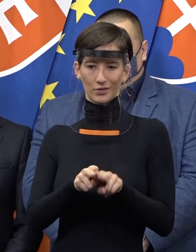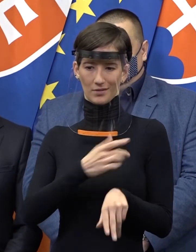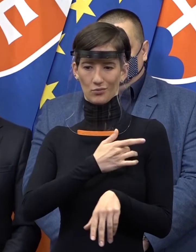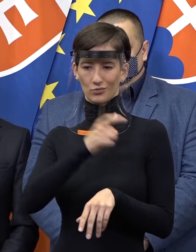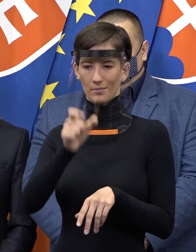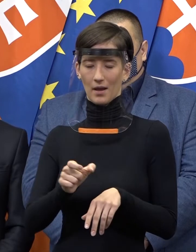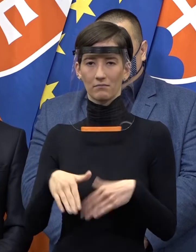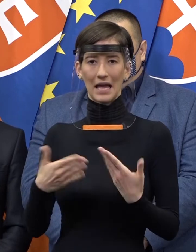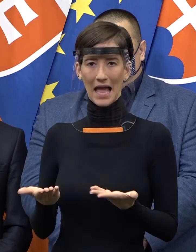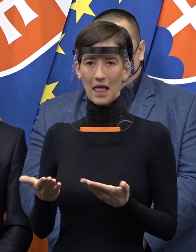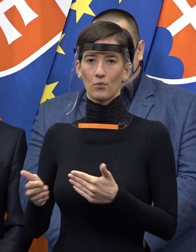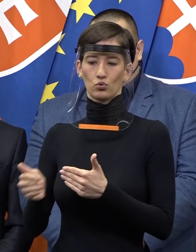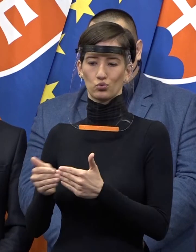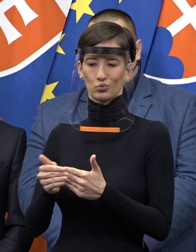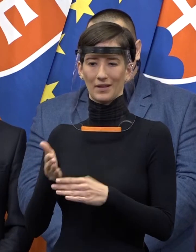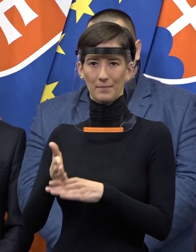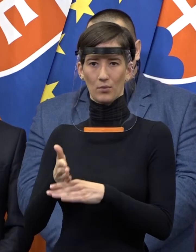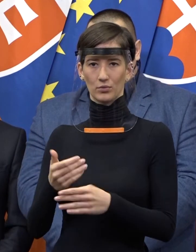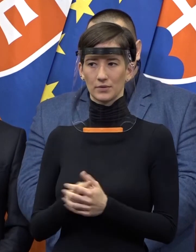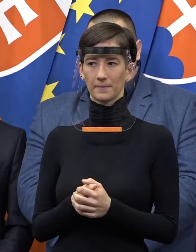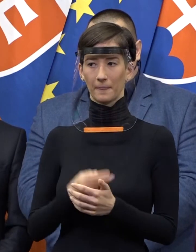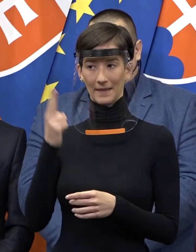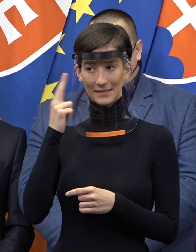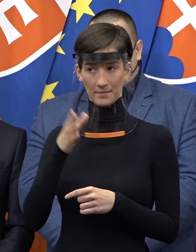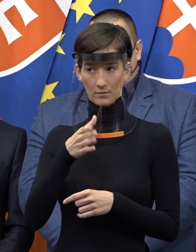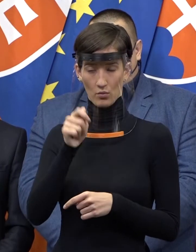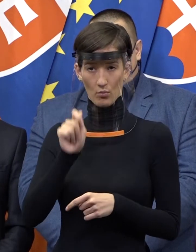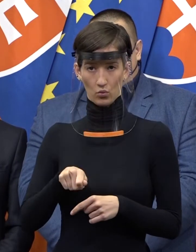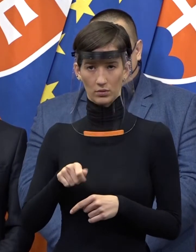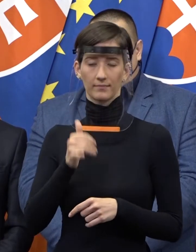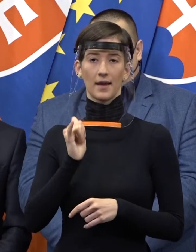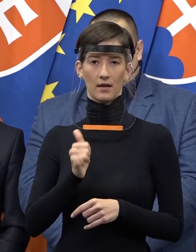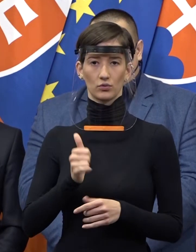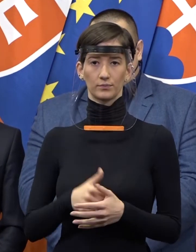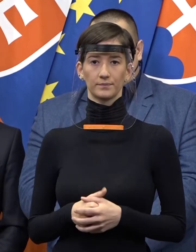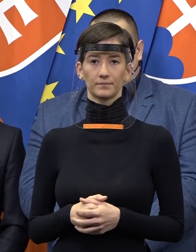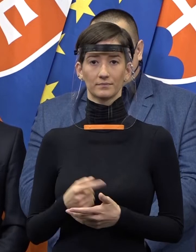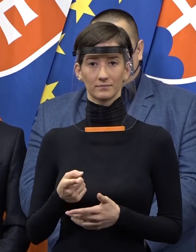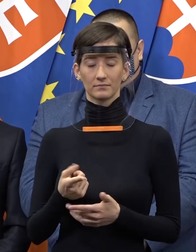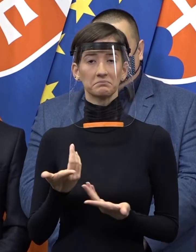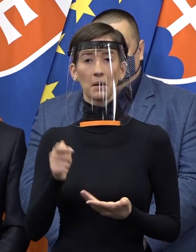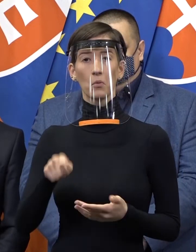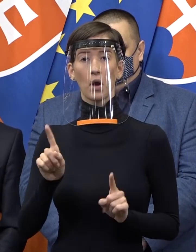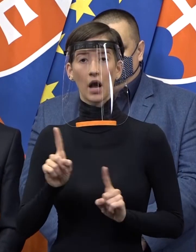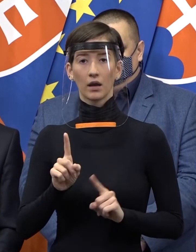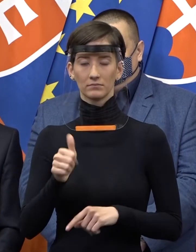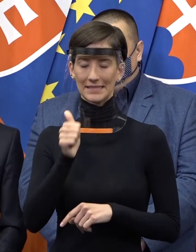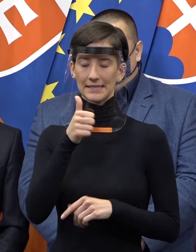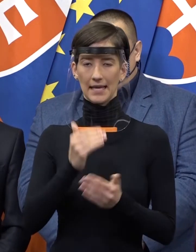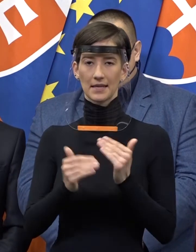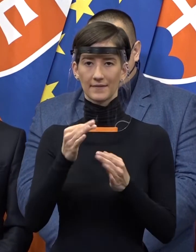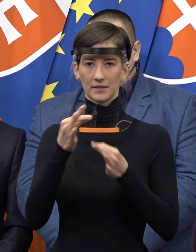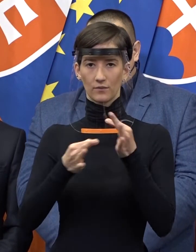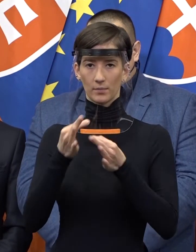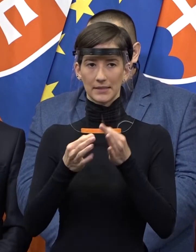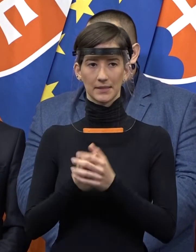výpomoc. To znamená, že bude tam aj nejaký postih možný? Samozrejme, že áno. Aký? Podrobnosti zajtra. Dobre, ďakujem. Ďakujem